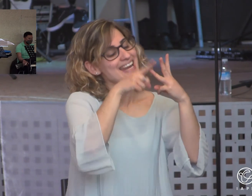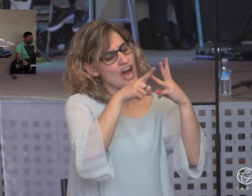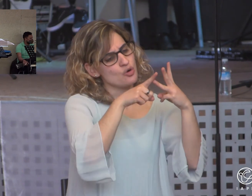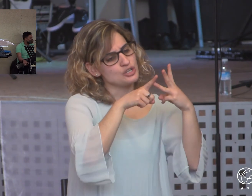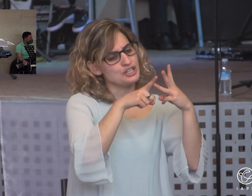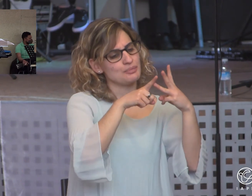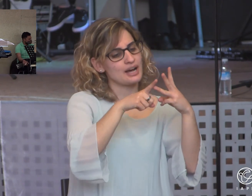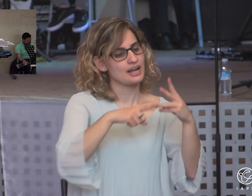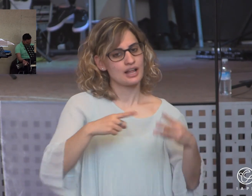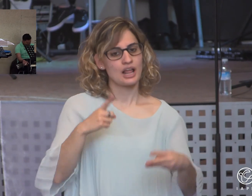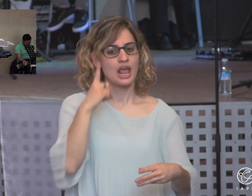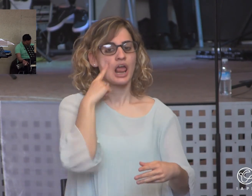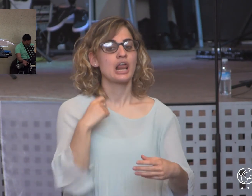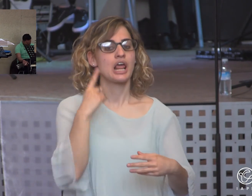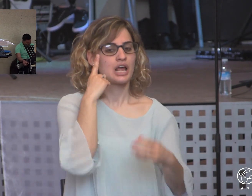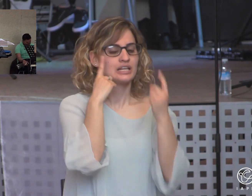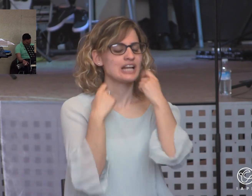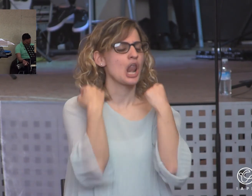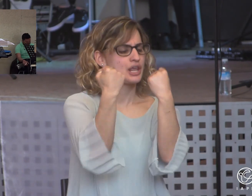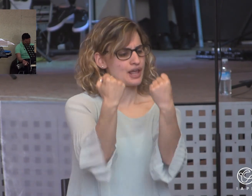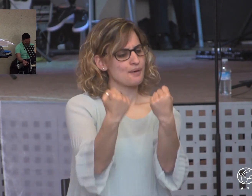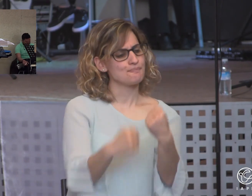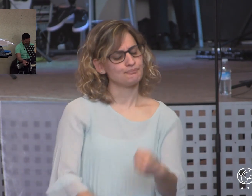Una de celebración,